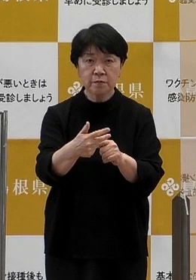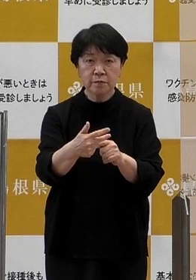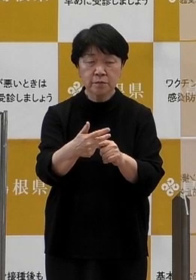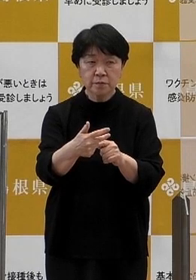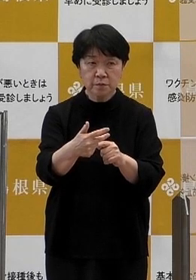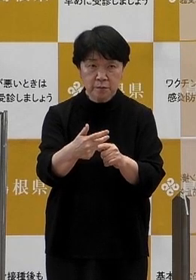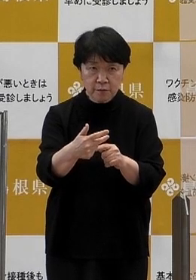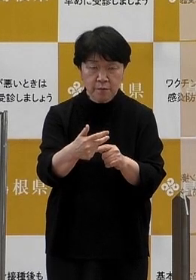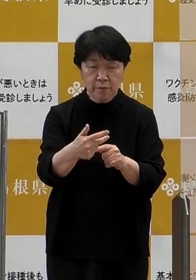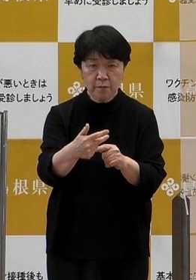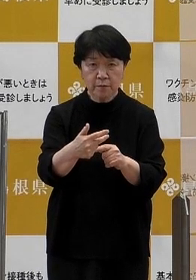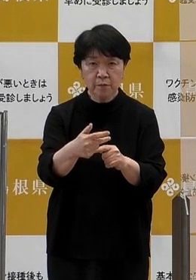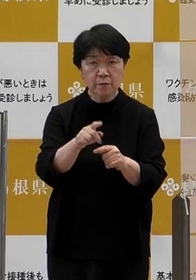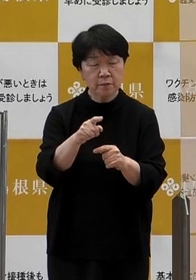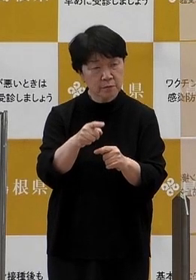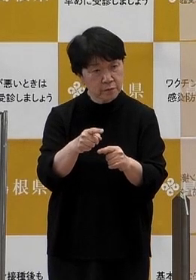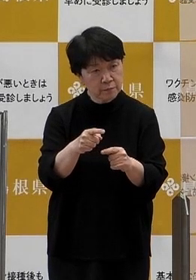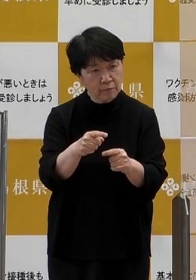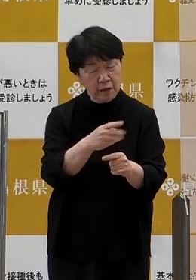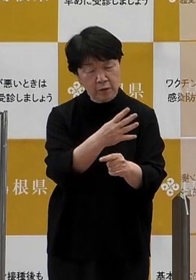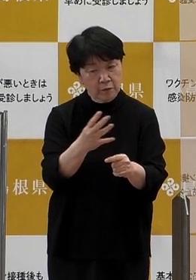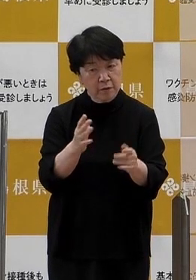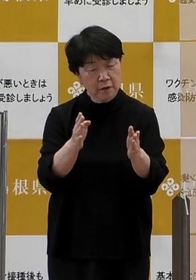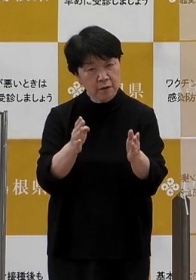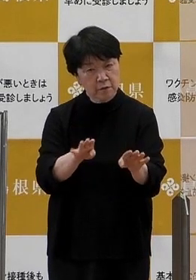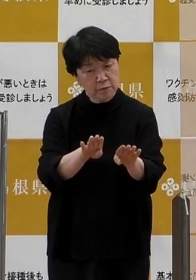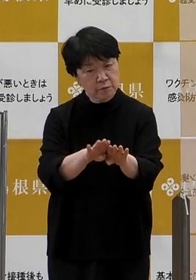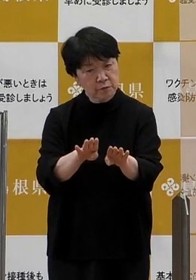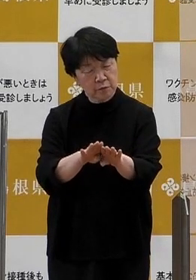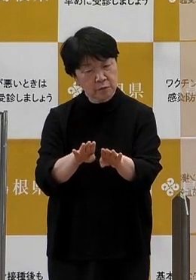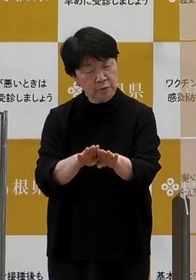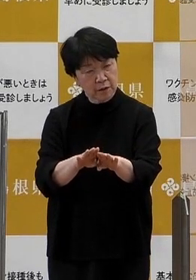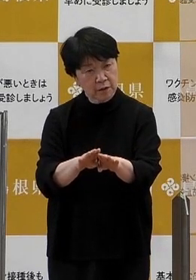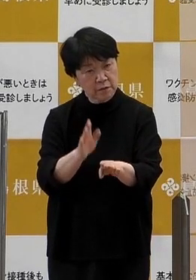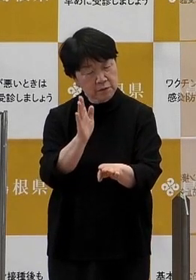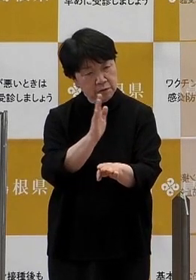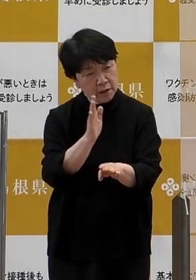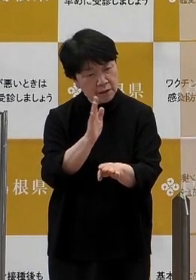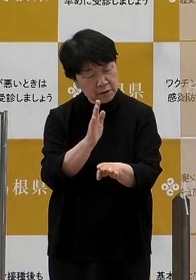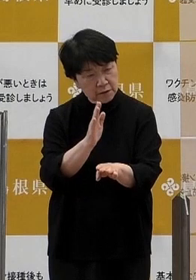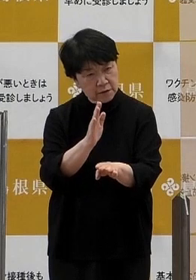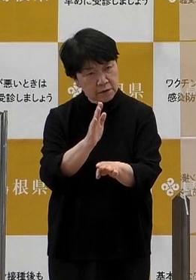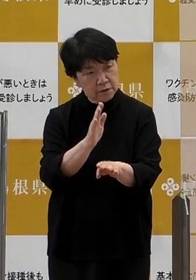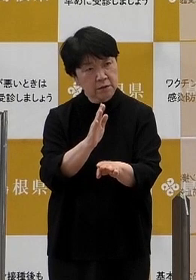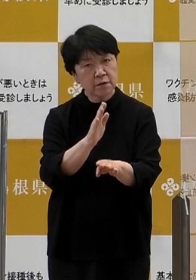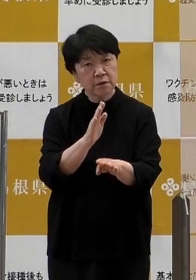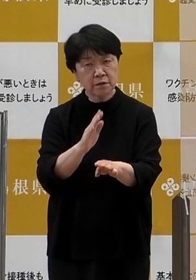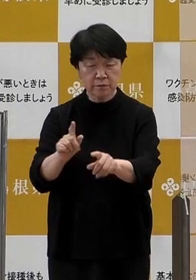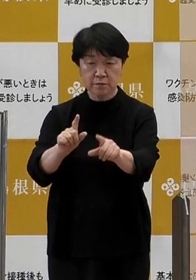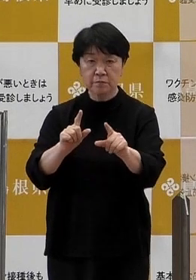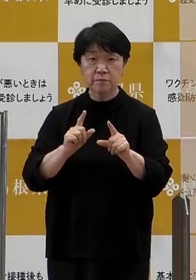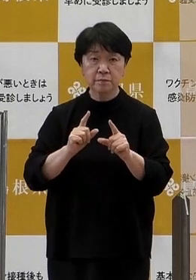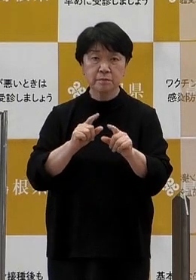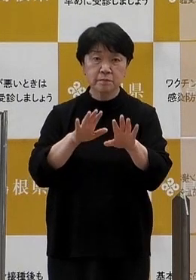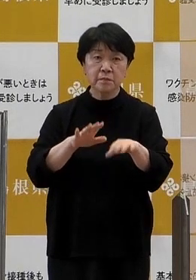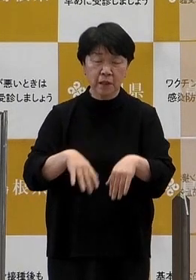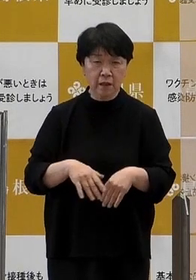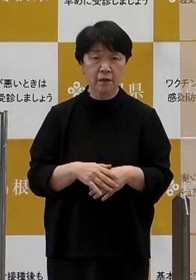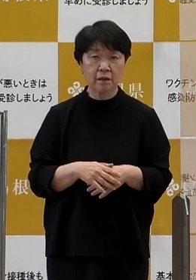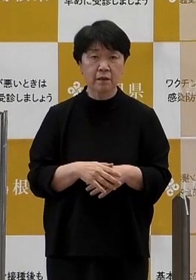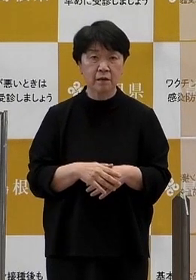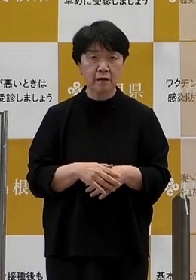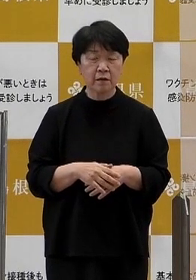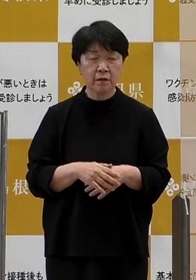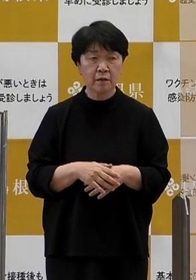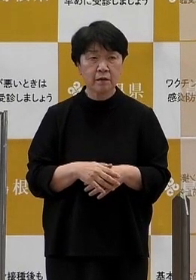4日の休校については行わないというご回答でありましたので、な